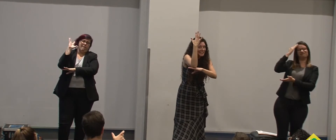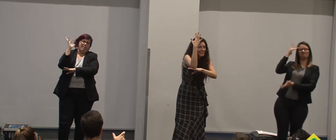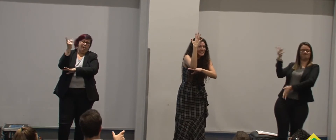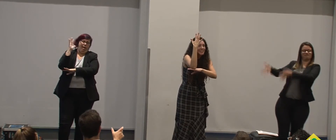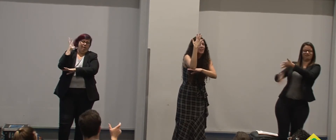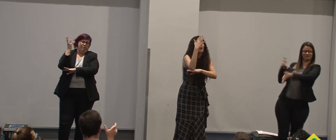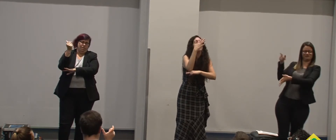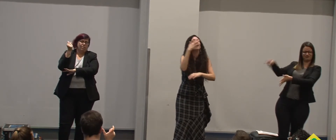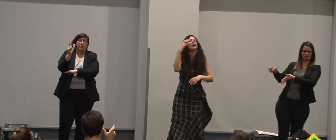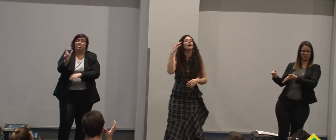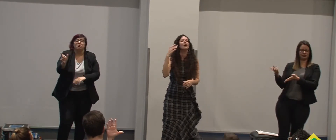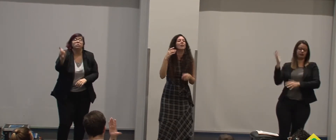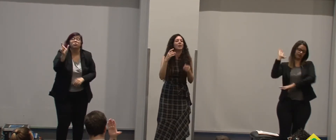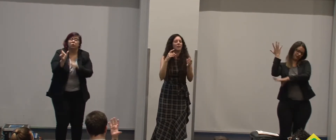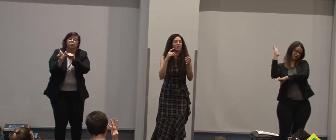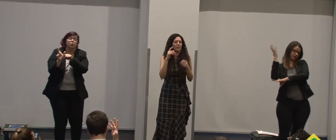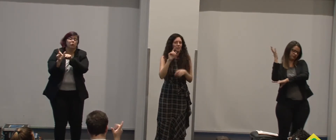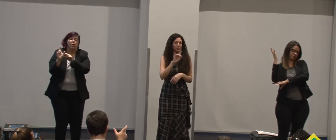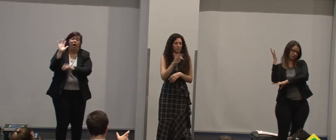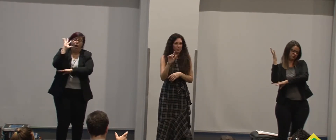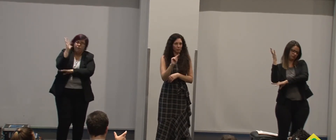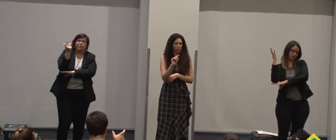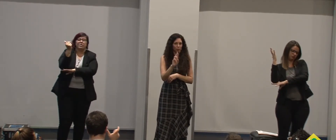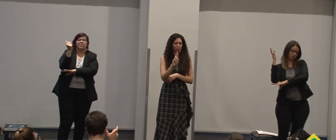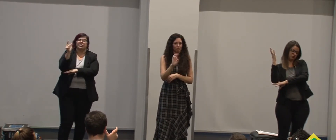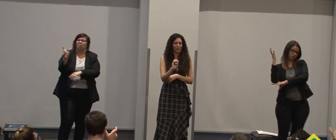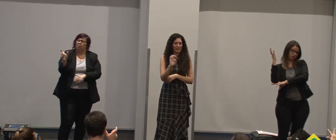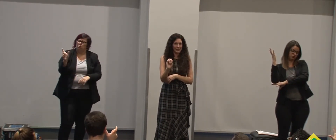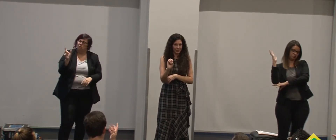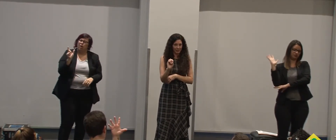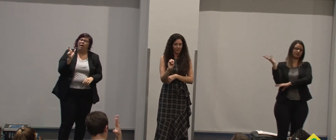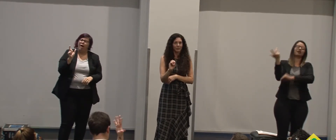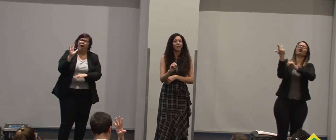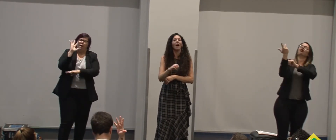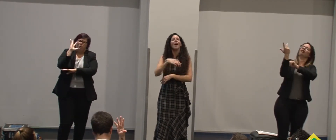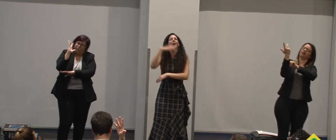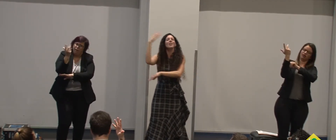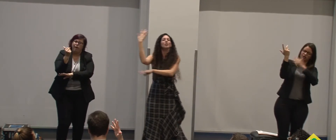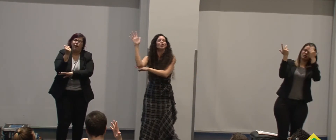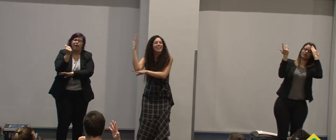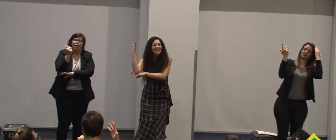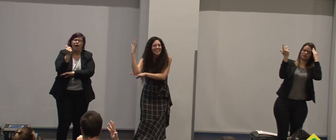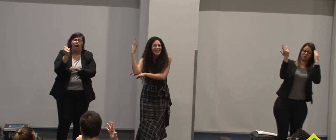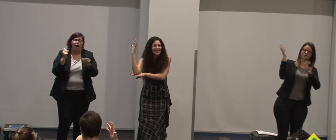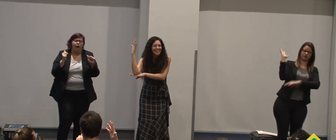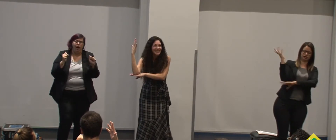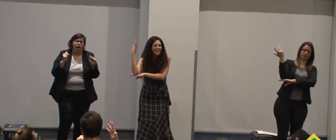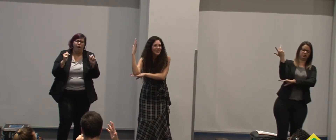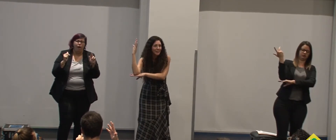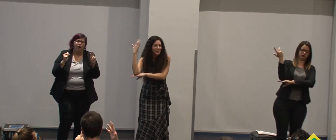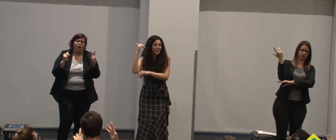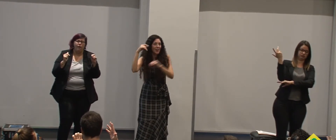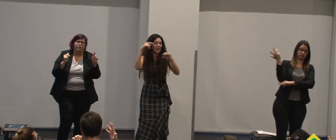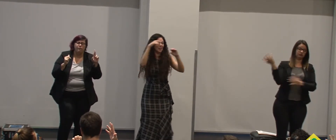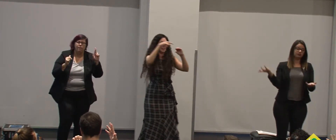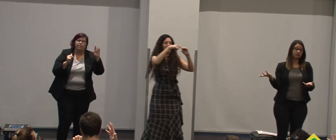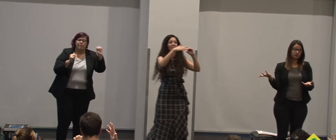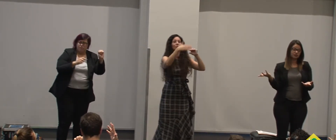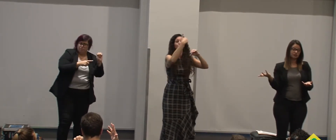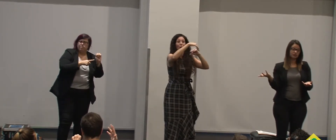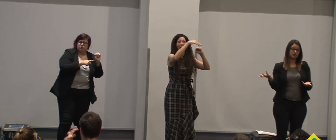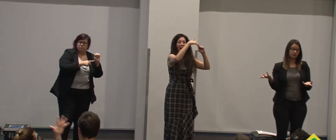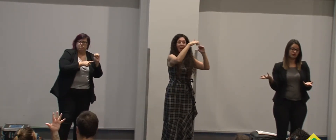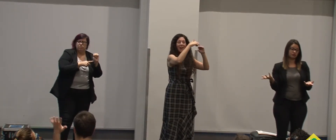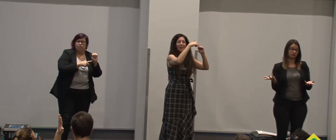tree, árvore, aí eu faço o sinal e volto a soletrar. E aí faço a sinalização de novo,